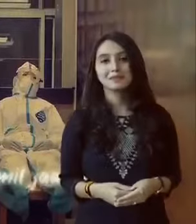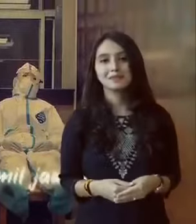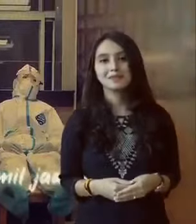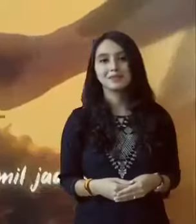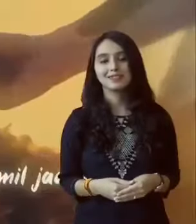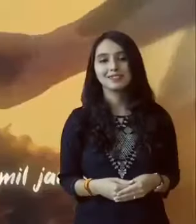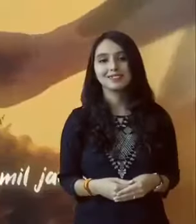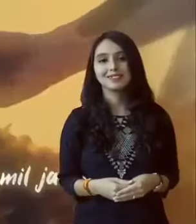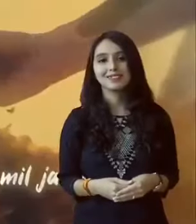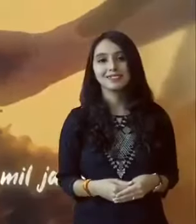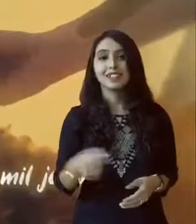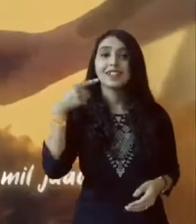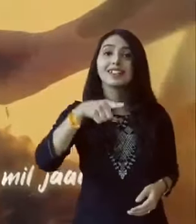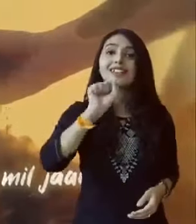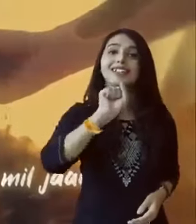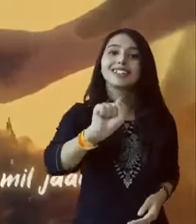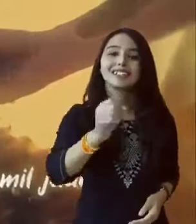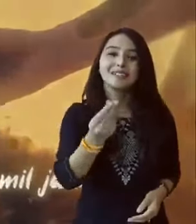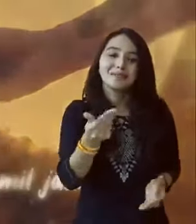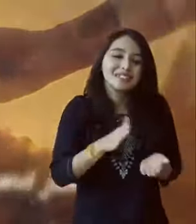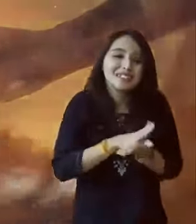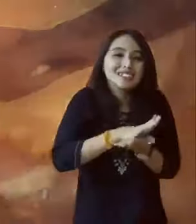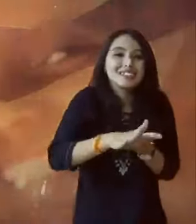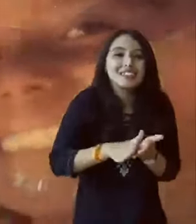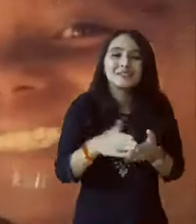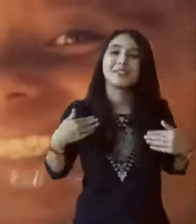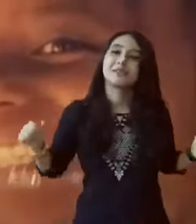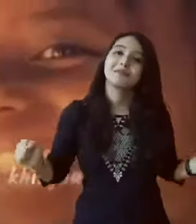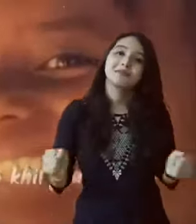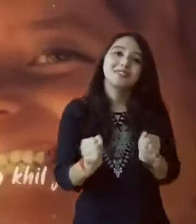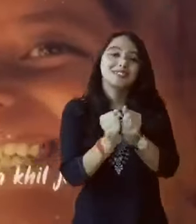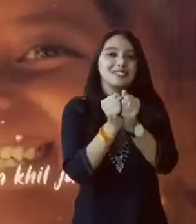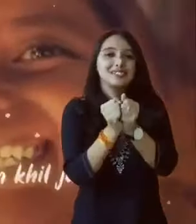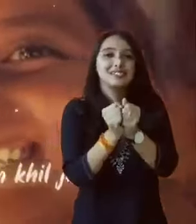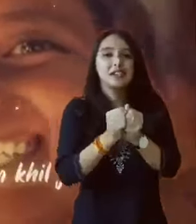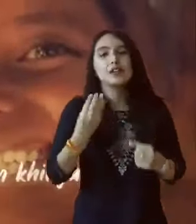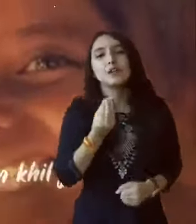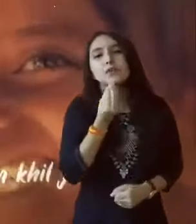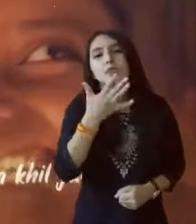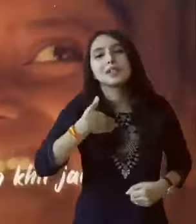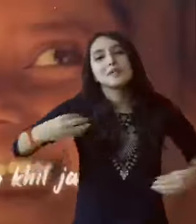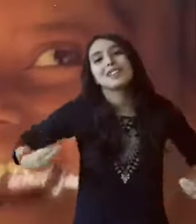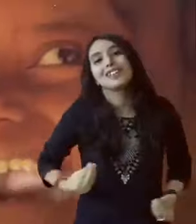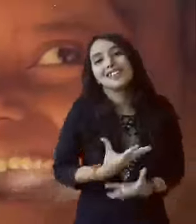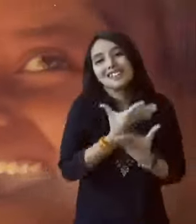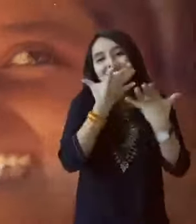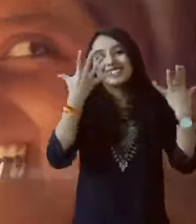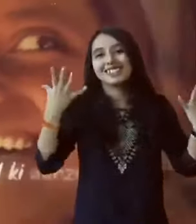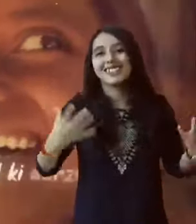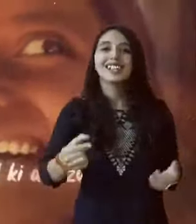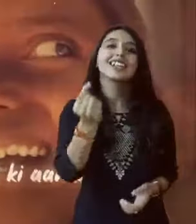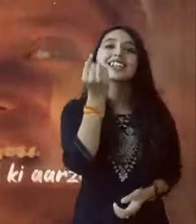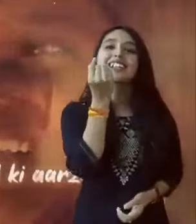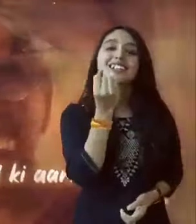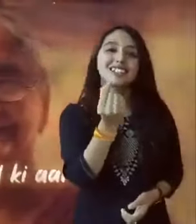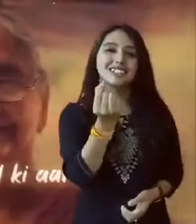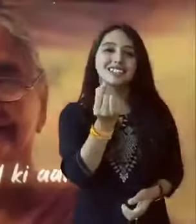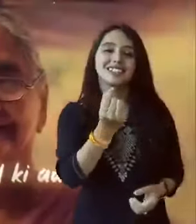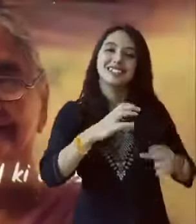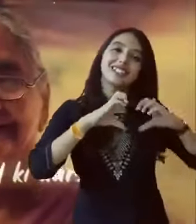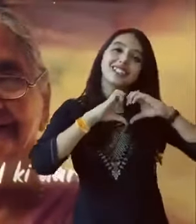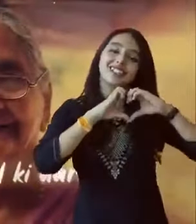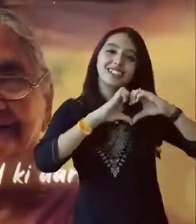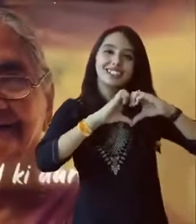तेरी मिट्टी में मिल जावा गुल बन के मैं खिल जावा इतनी सी